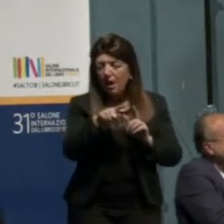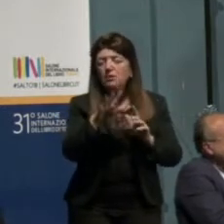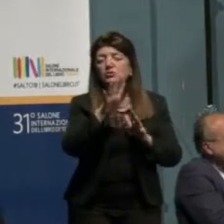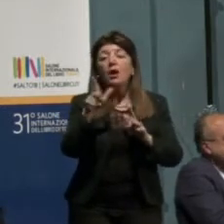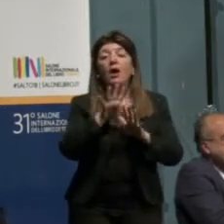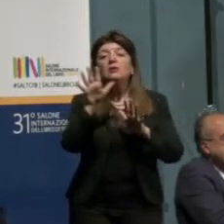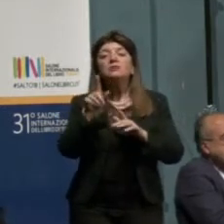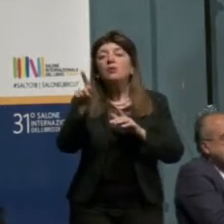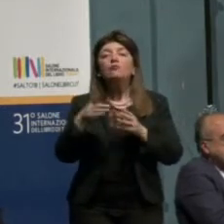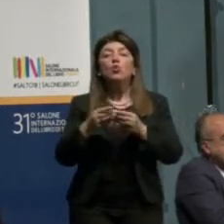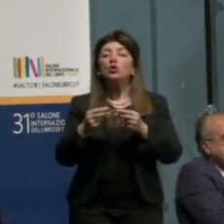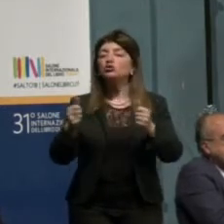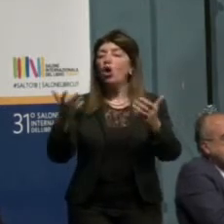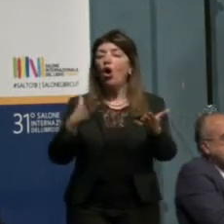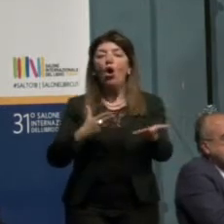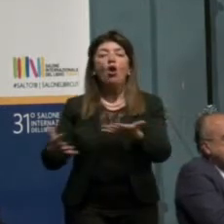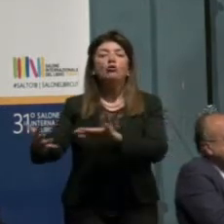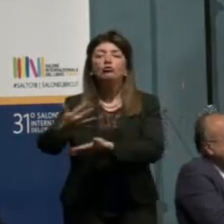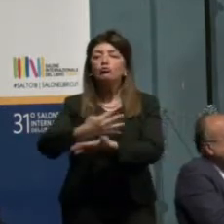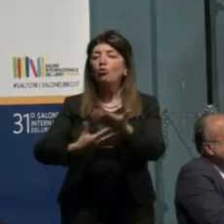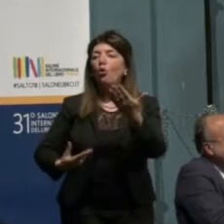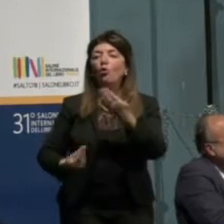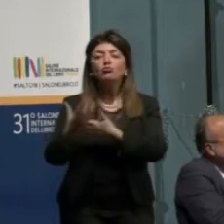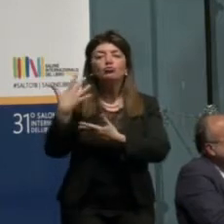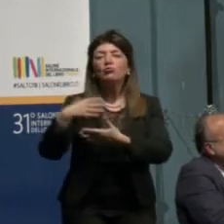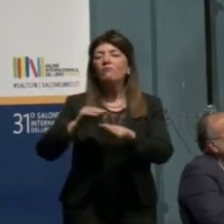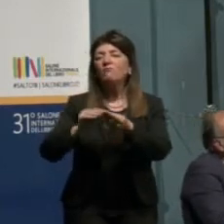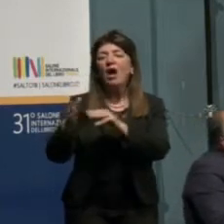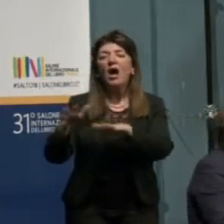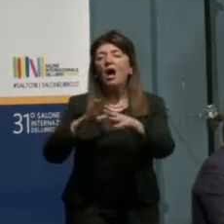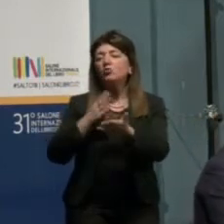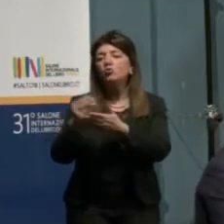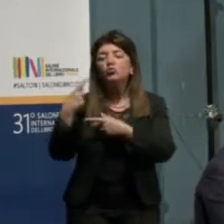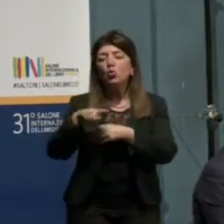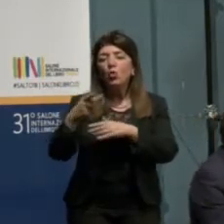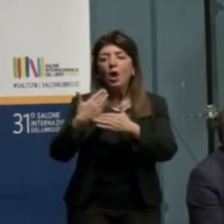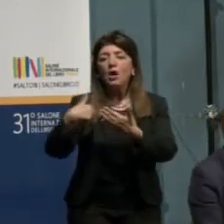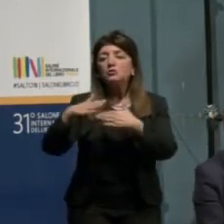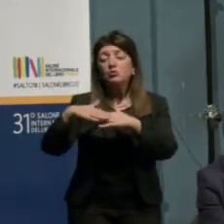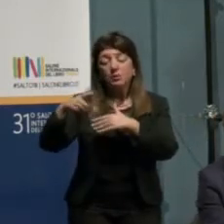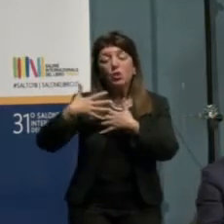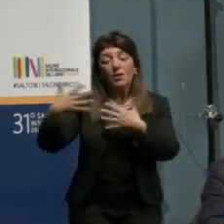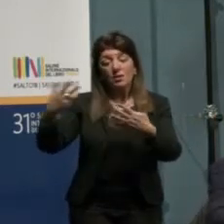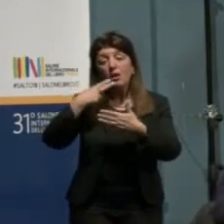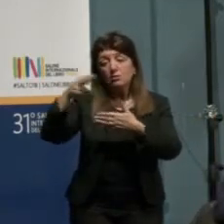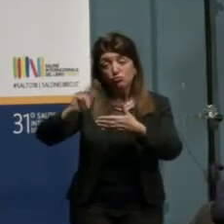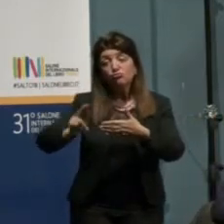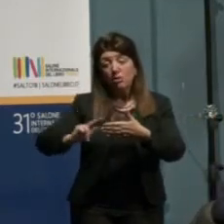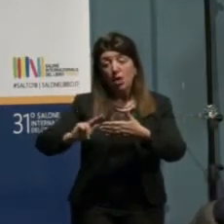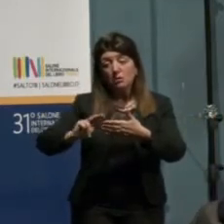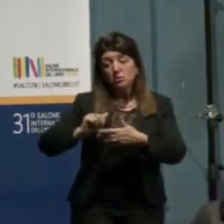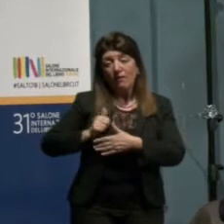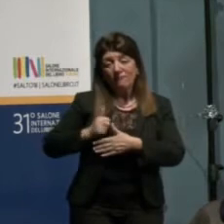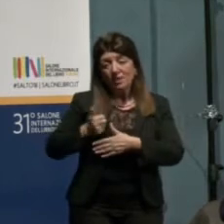risolto tutto lui e soprattutto è un lui questo è soprattutto essendo un grande giornalista investigativo